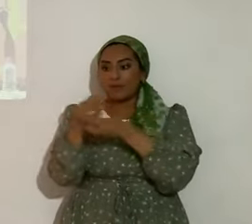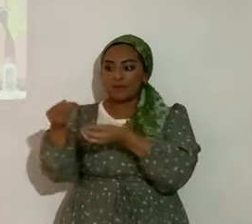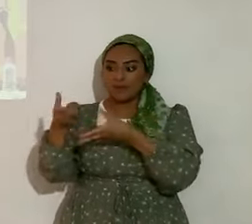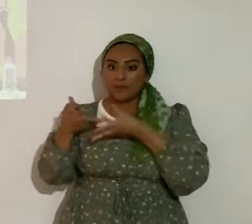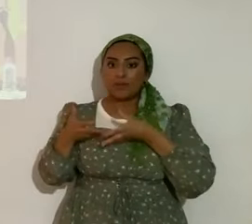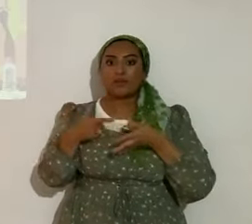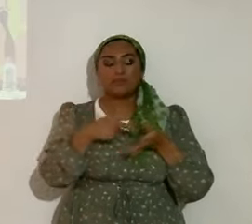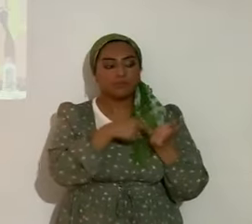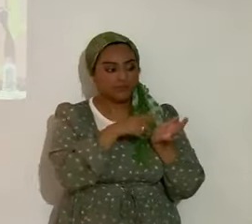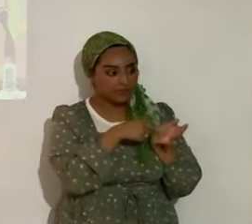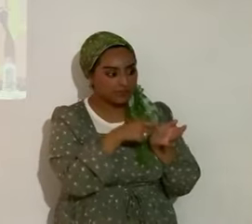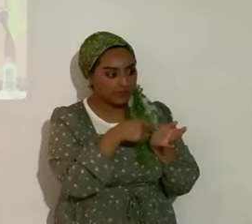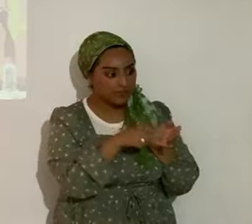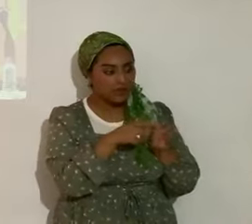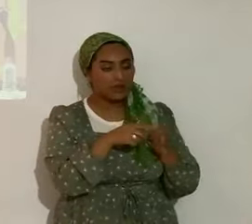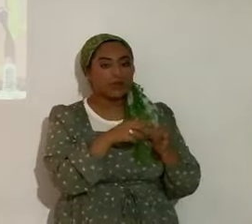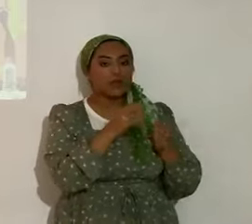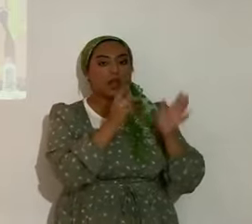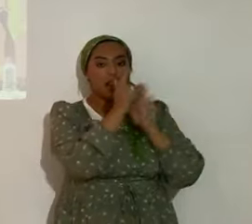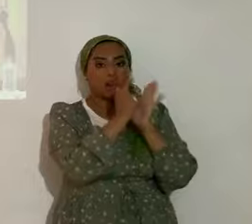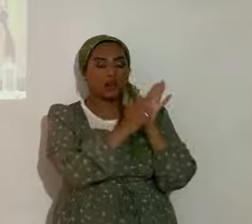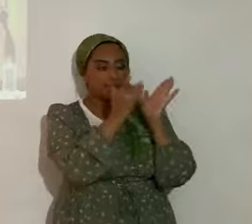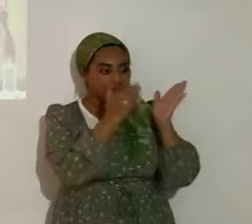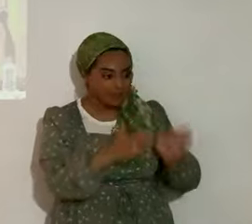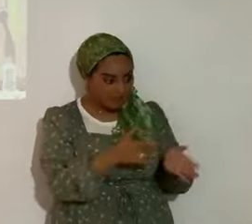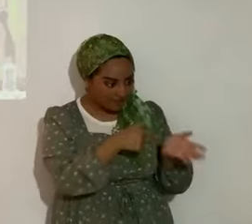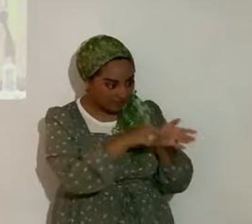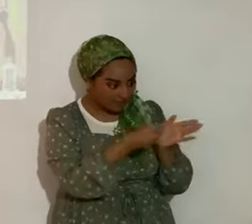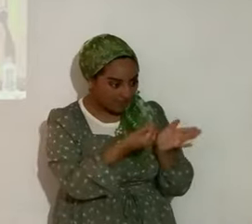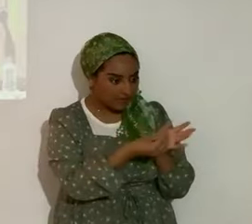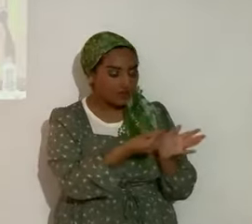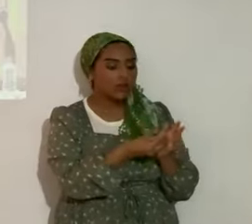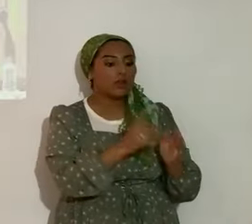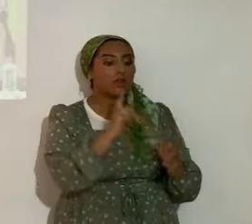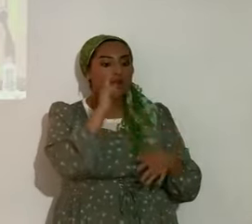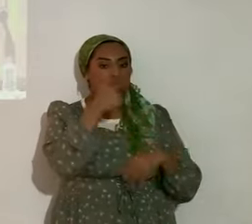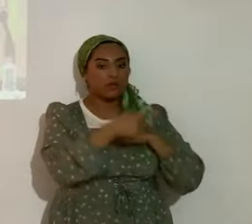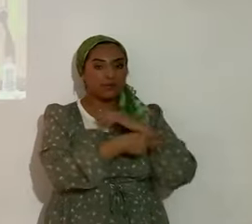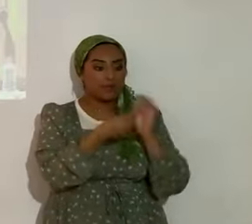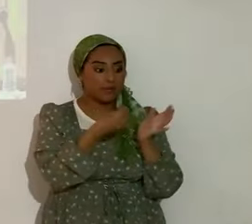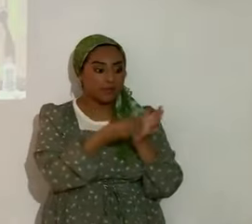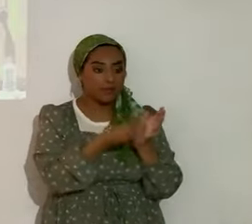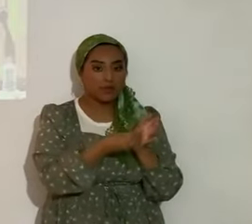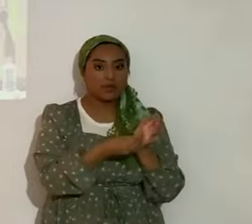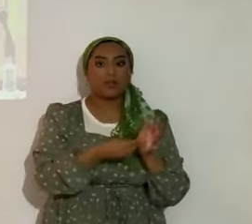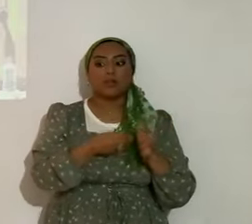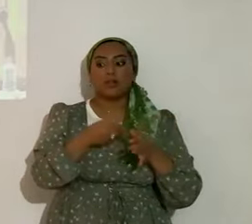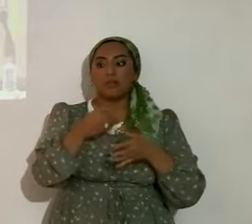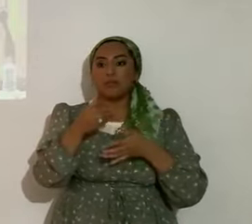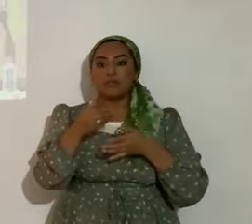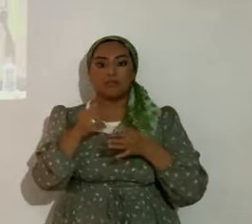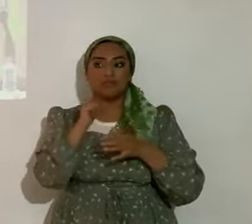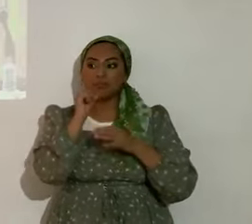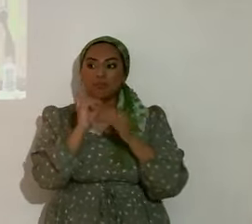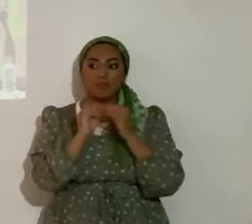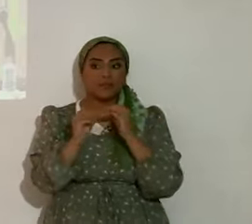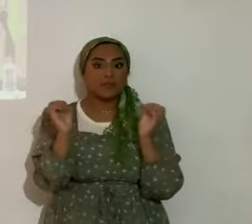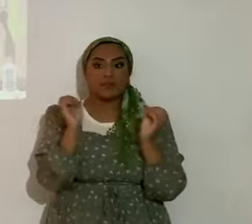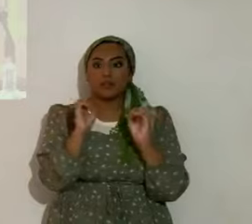que le dan un dinero a un abogado, etcétera, etcétera, y después se roba el dinero y las cosas no arregló nada,